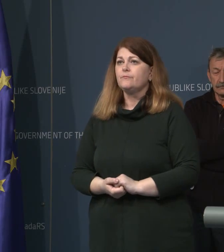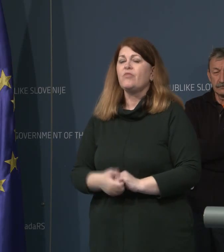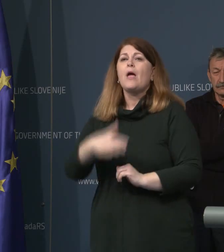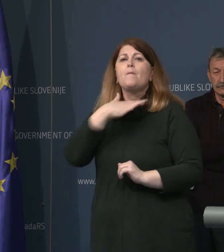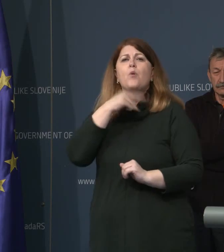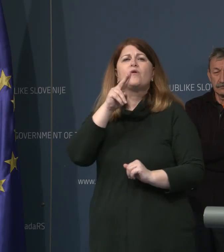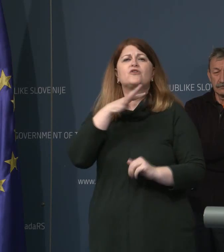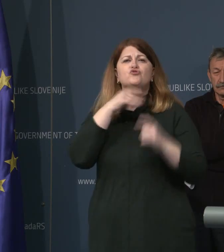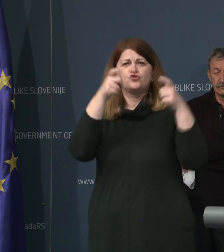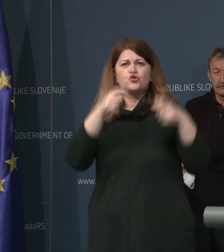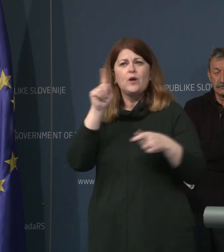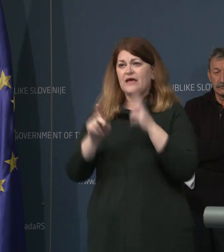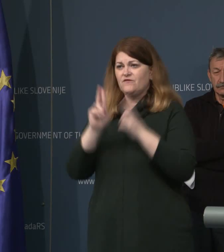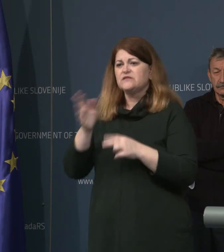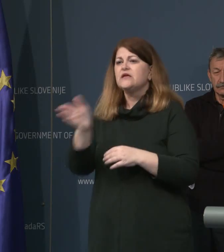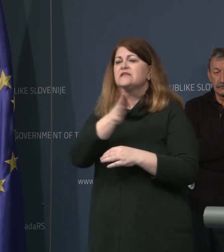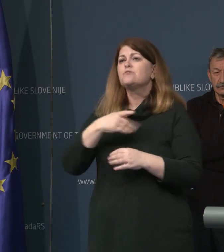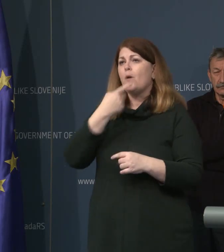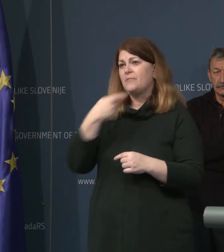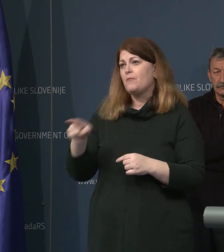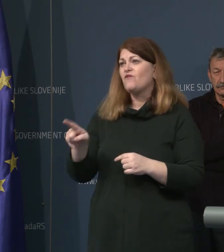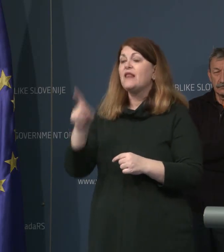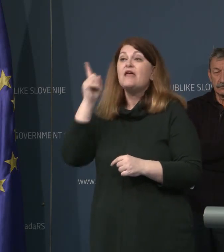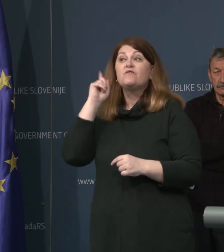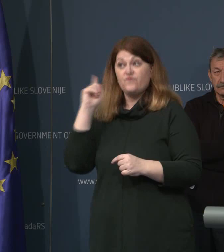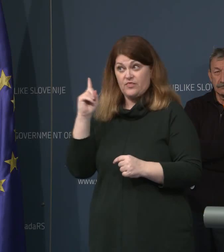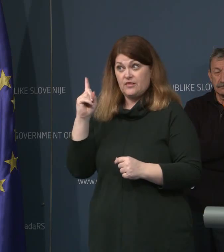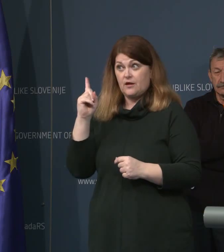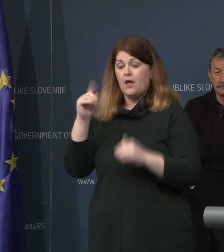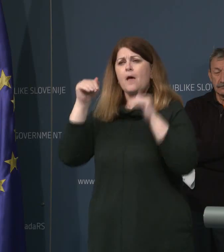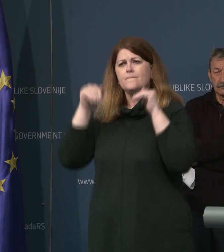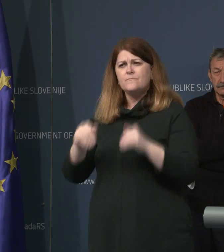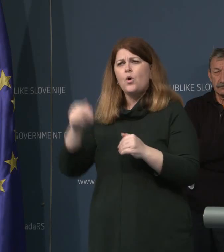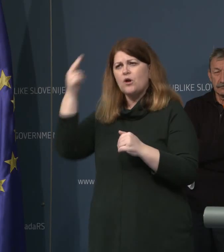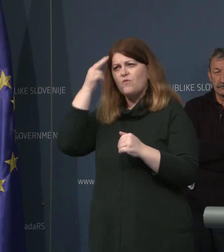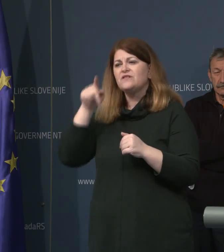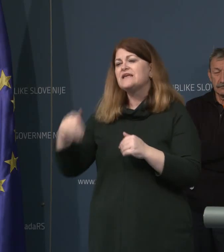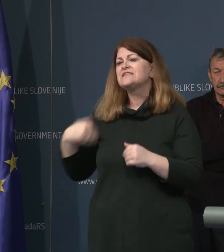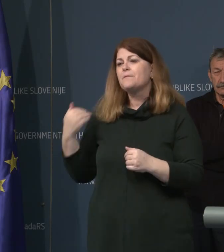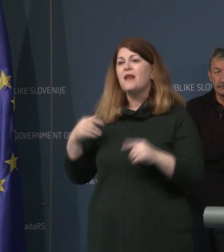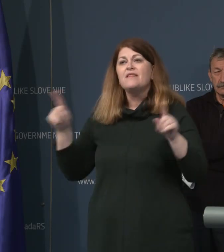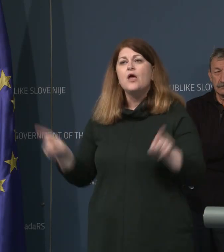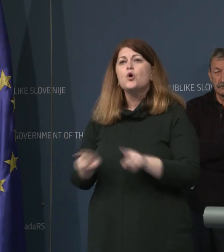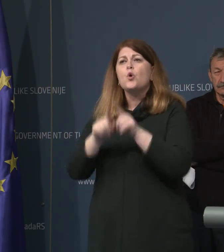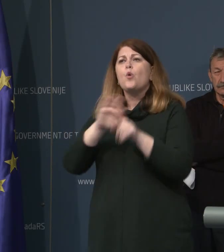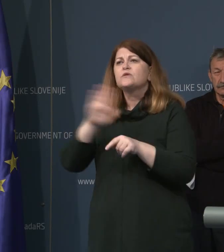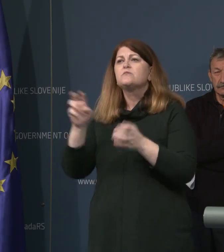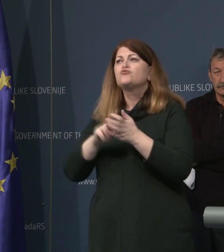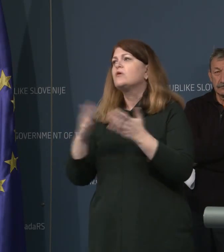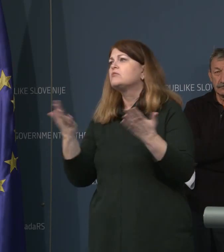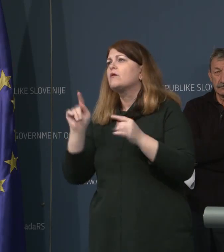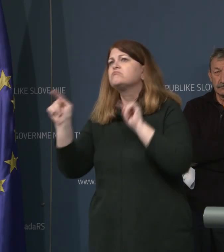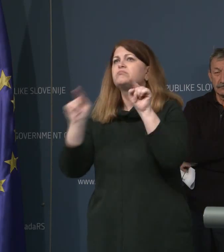Pouk v šolah in vrtcih smo prepovedali, vendar moramo vedeti, da pa se mladi kljub vsemu